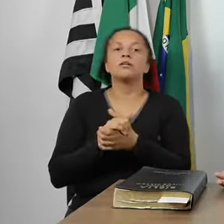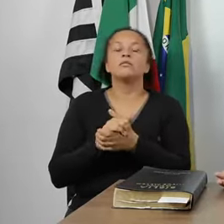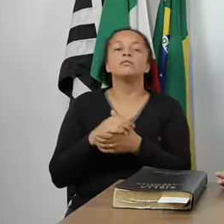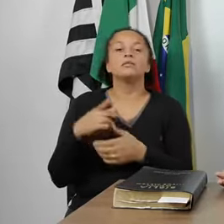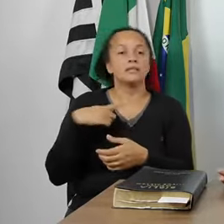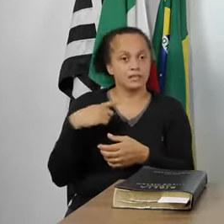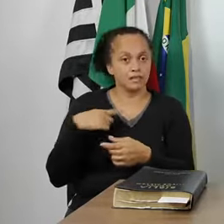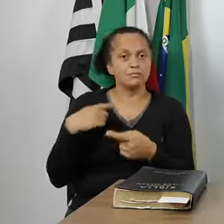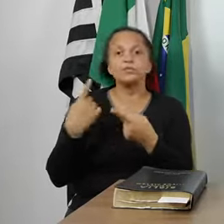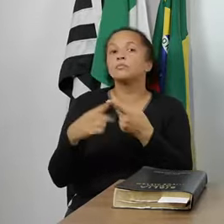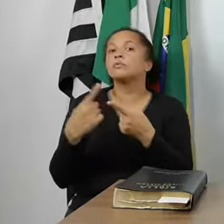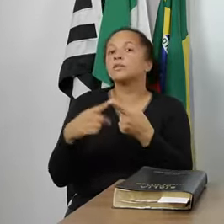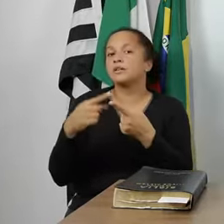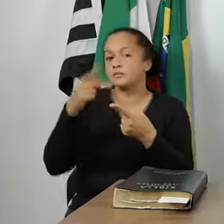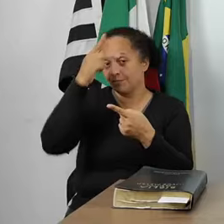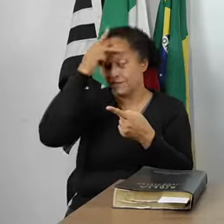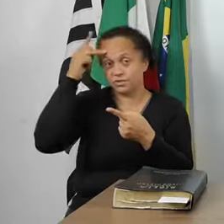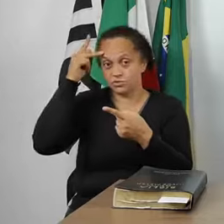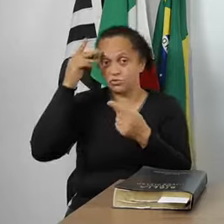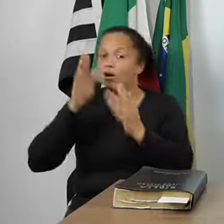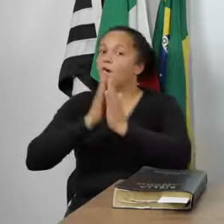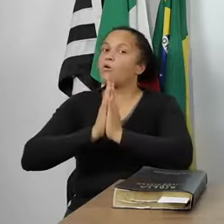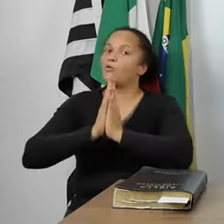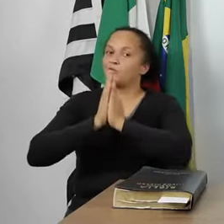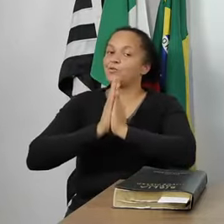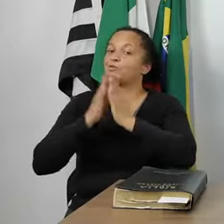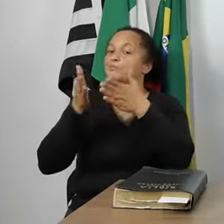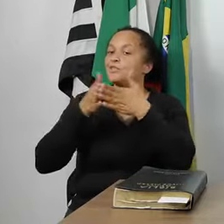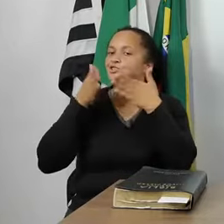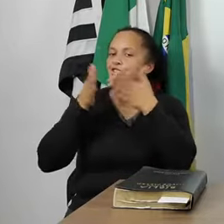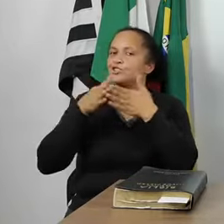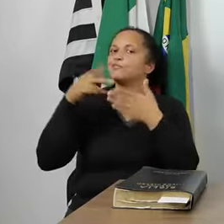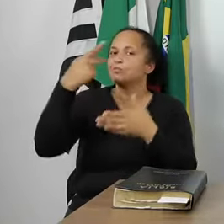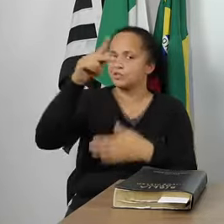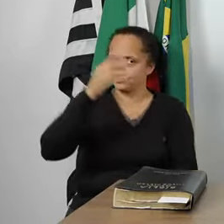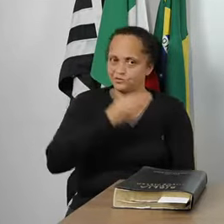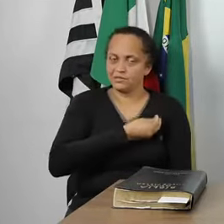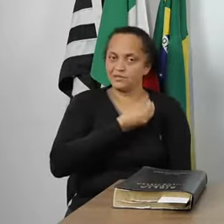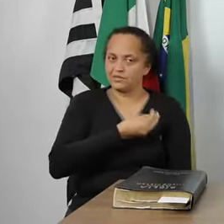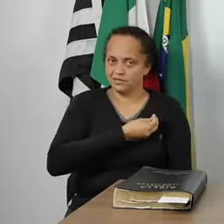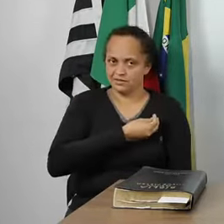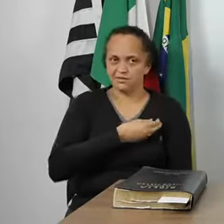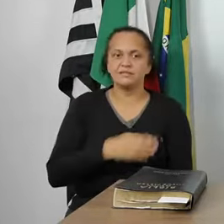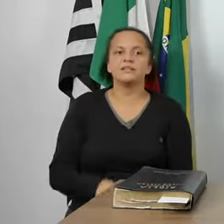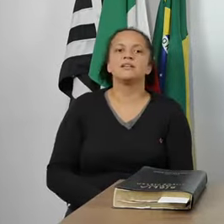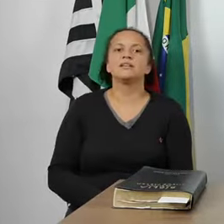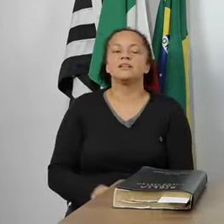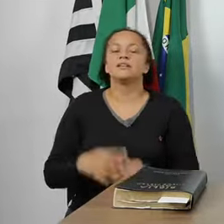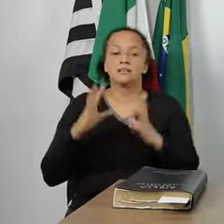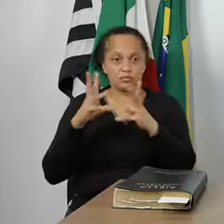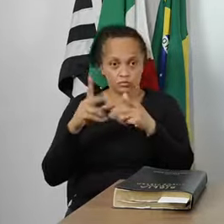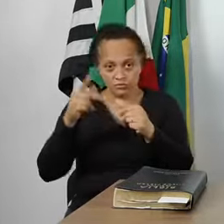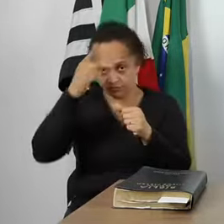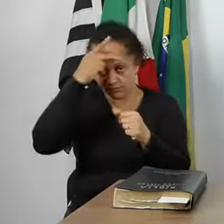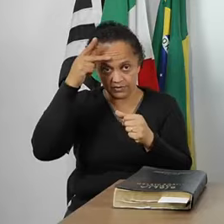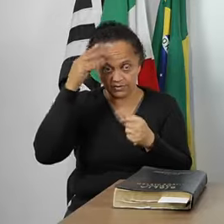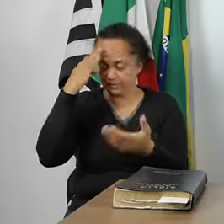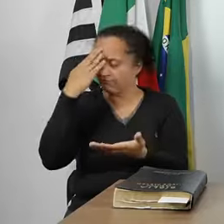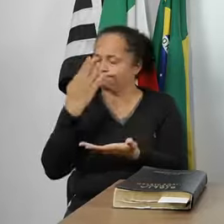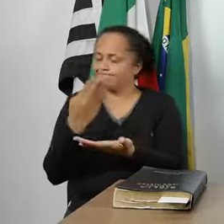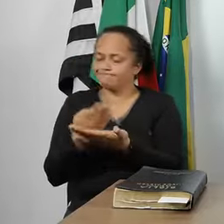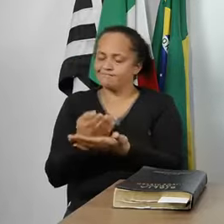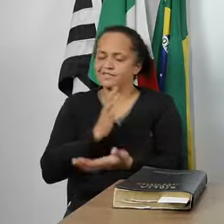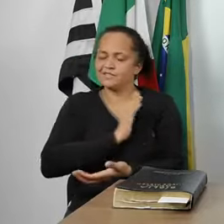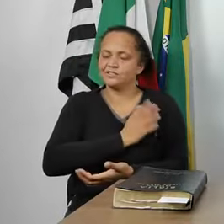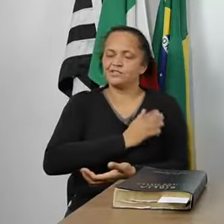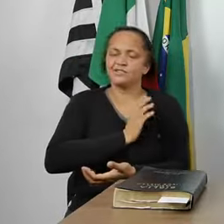oração. A Bíblia diz que todo aquele que invoca o nome do Senhor será salvo. Então, todo aquele que crê com o coração e confessa com sua